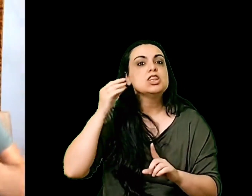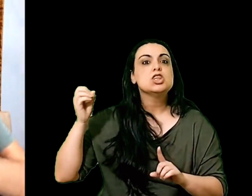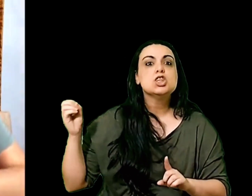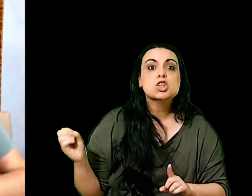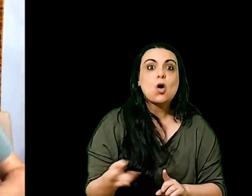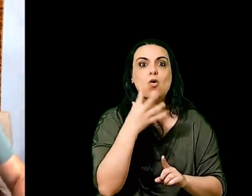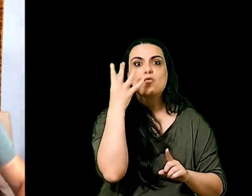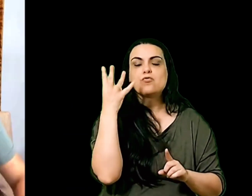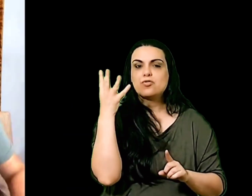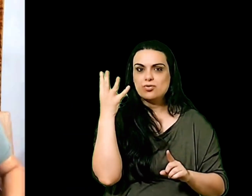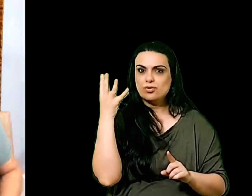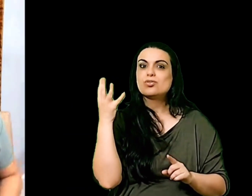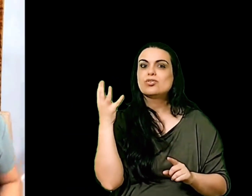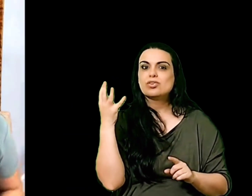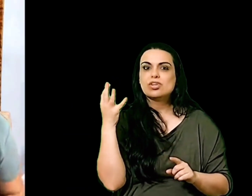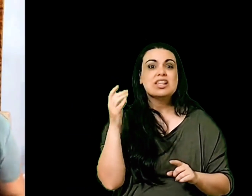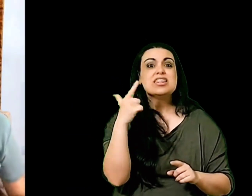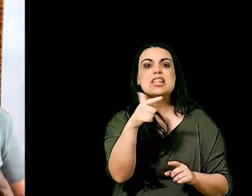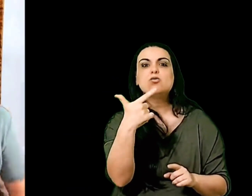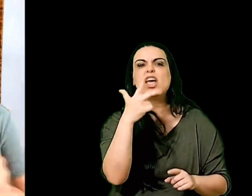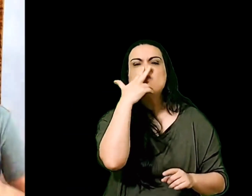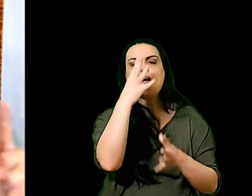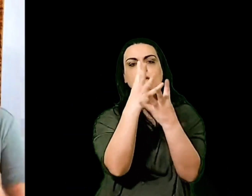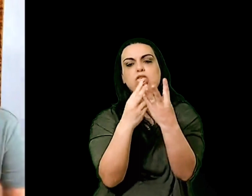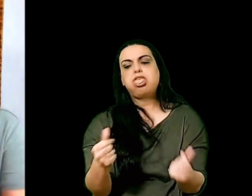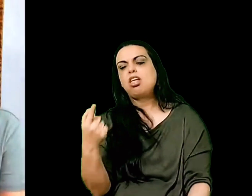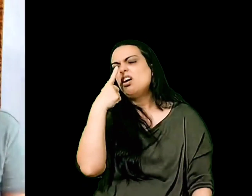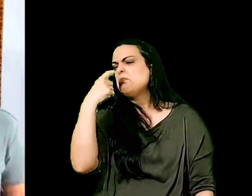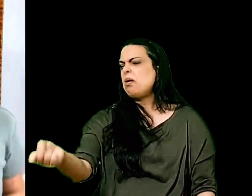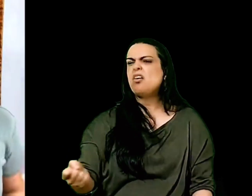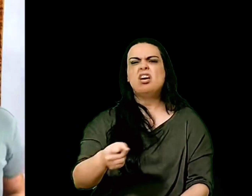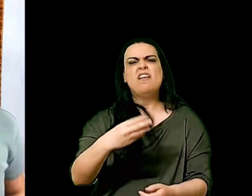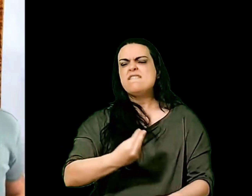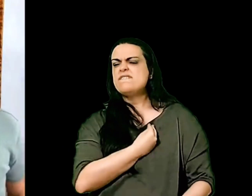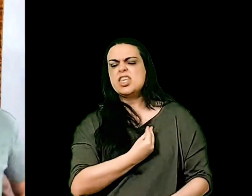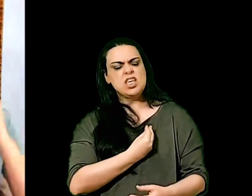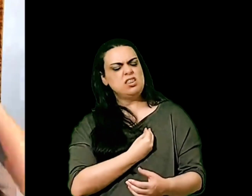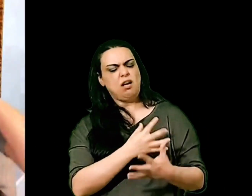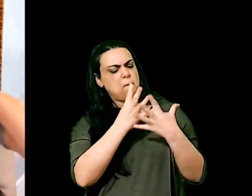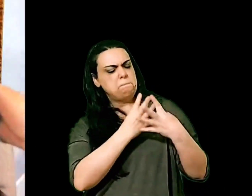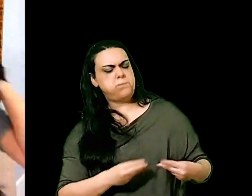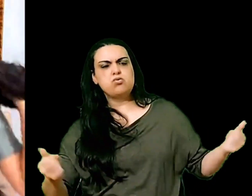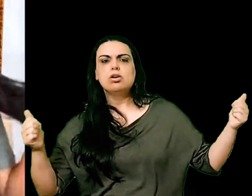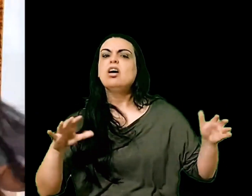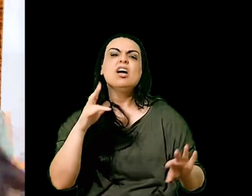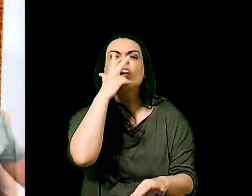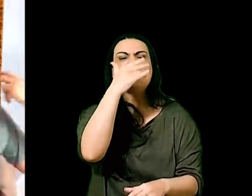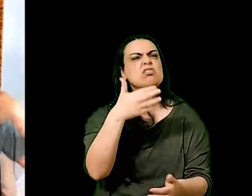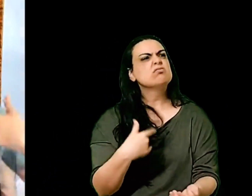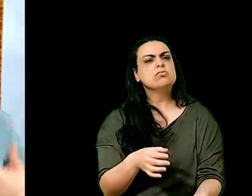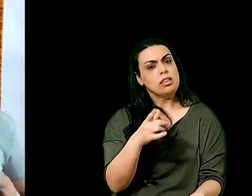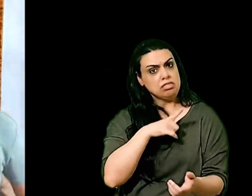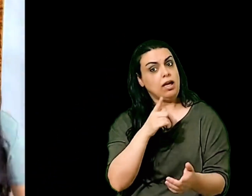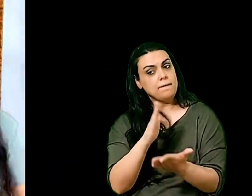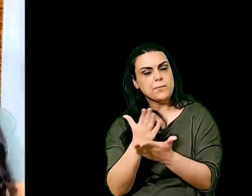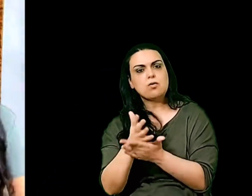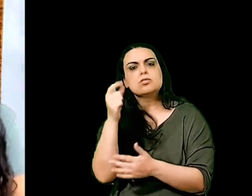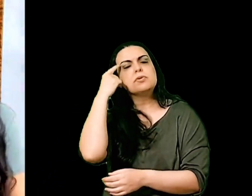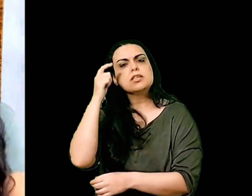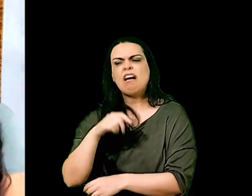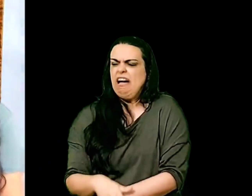viver a otimização do velho. Não vai haver apodrecimento. Agora quem pensa assim, eu não estou ligando para isso